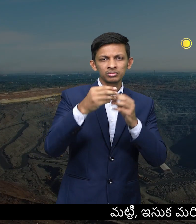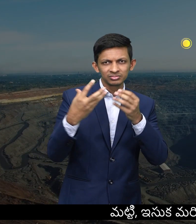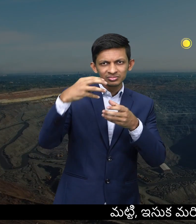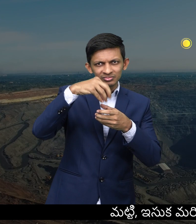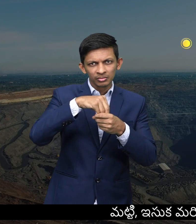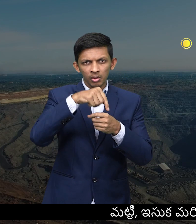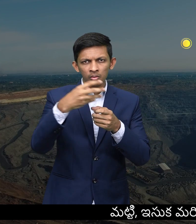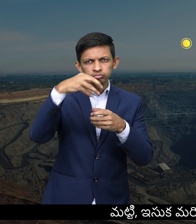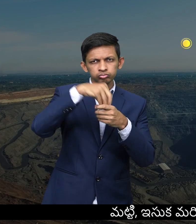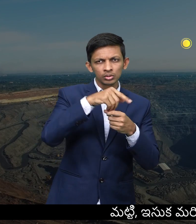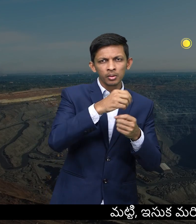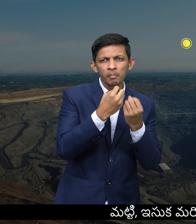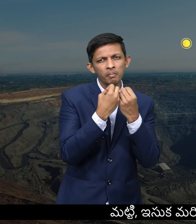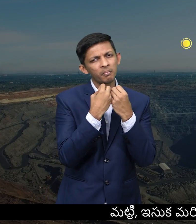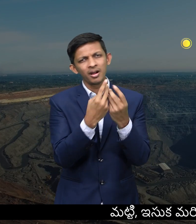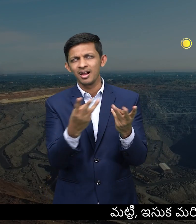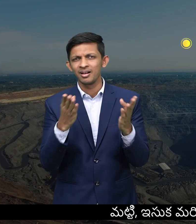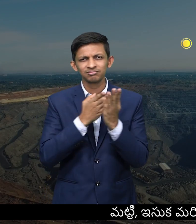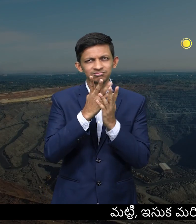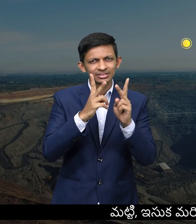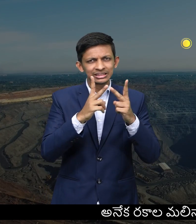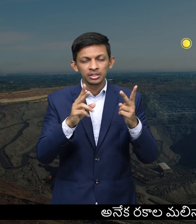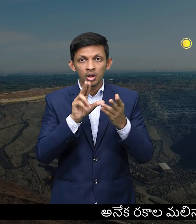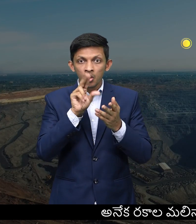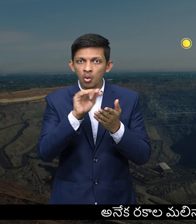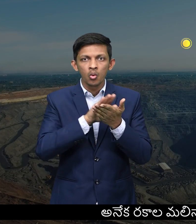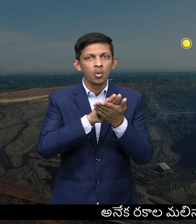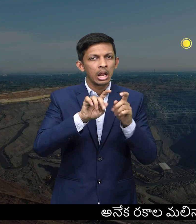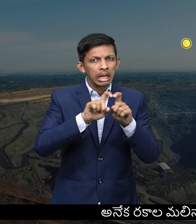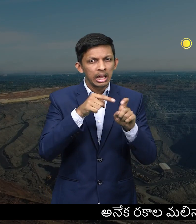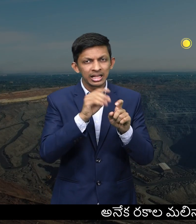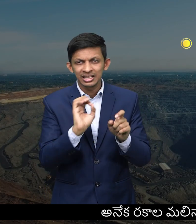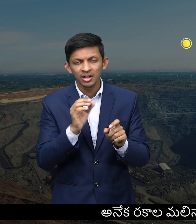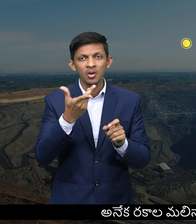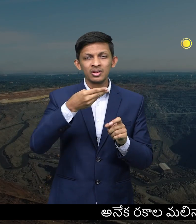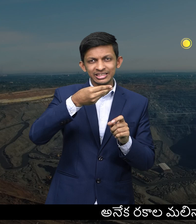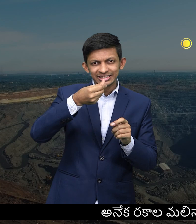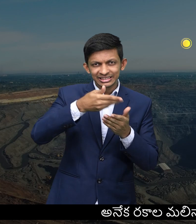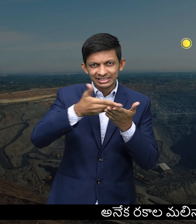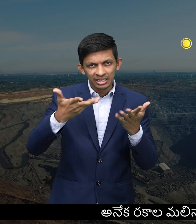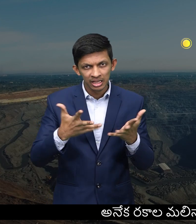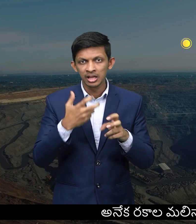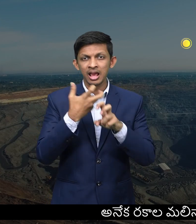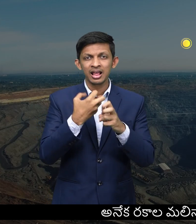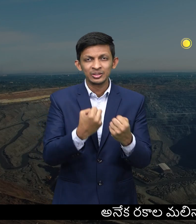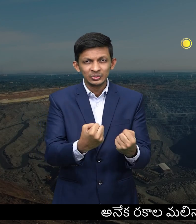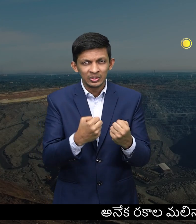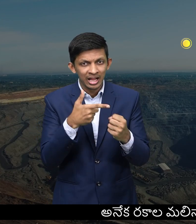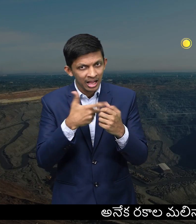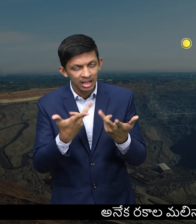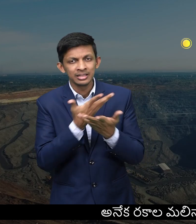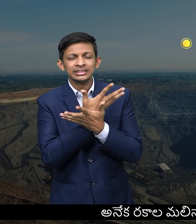మట్టి, ఇసుక మరియు రాతి పదార్థాలు వంటి అనేక రకాల మలినాలను కలిగి ఉన్న ఖనిజాలు.